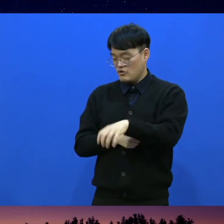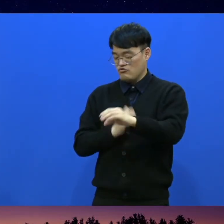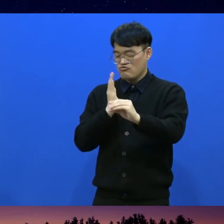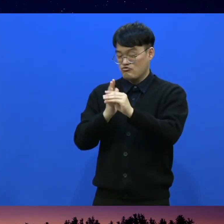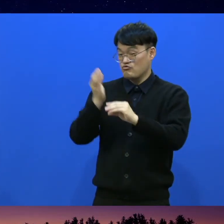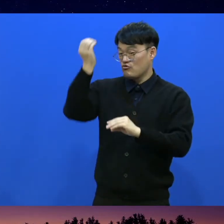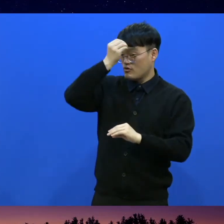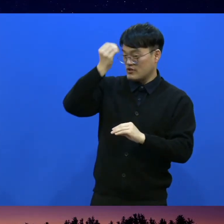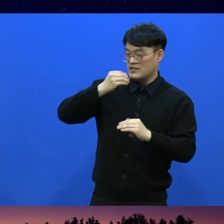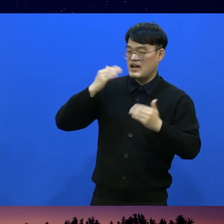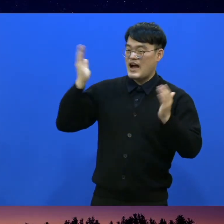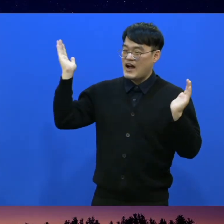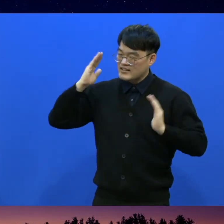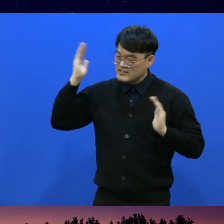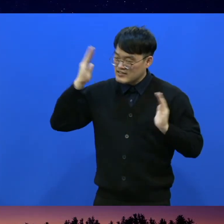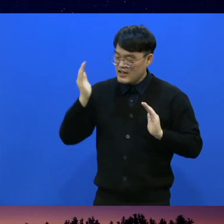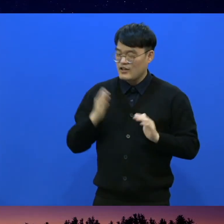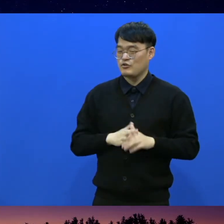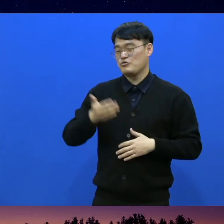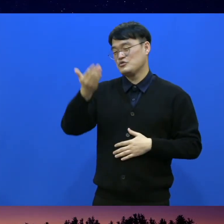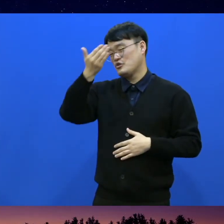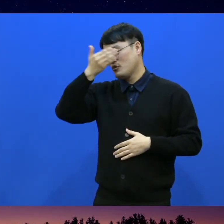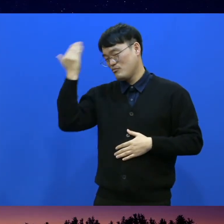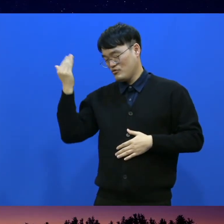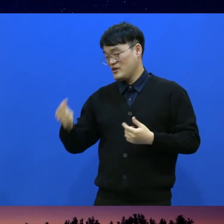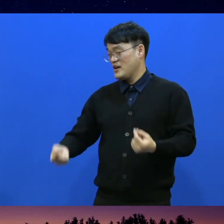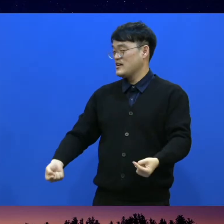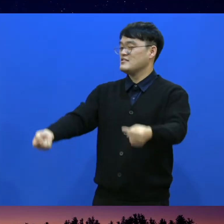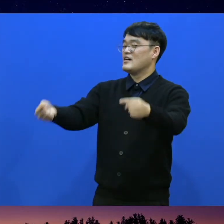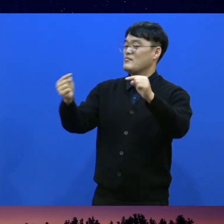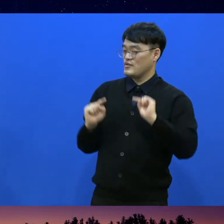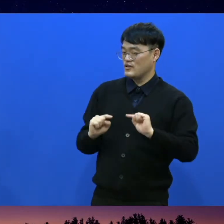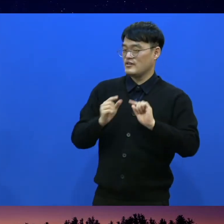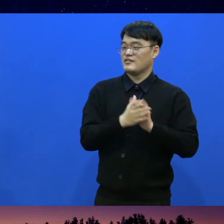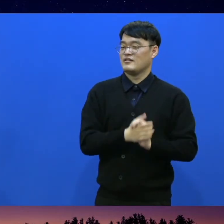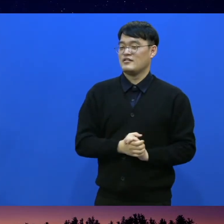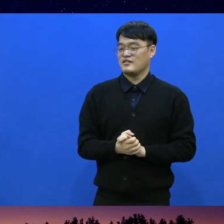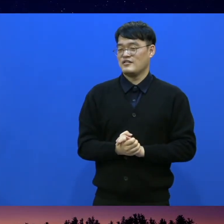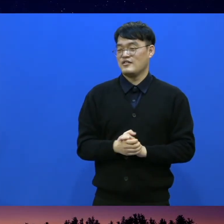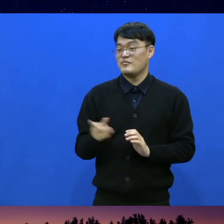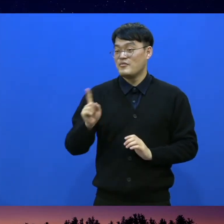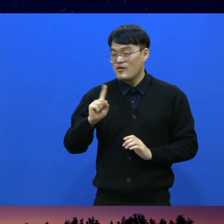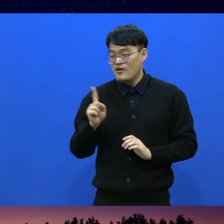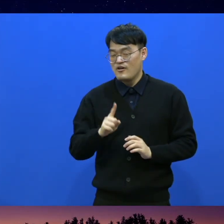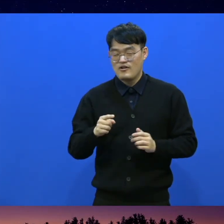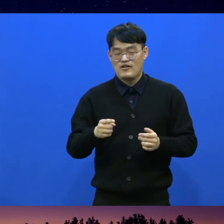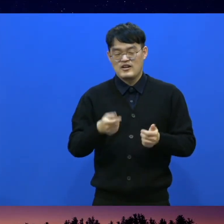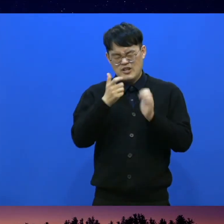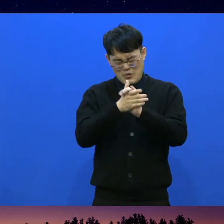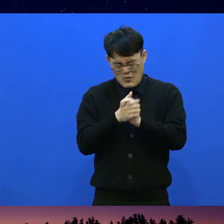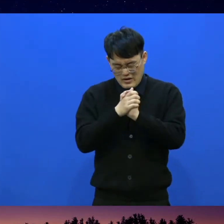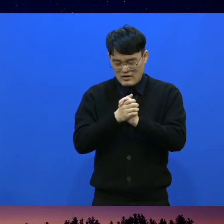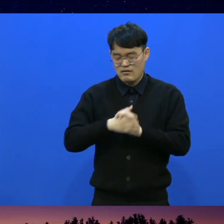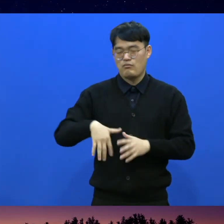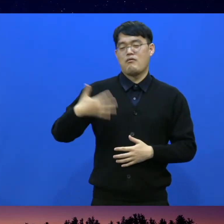우리 야 중고동부 진짜 어메이징 그죠?